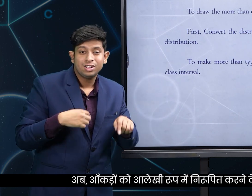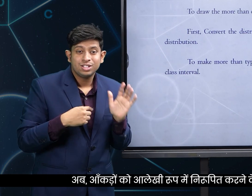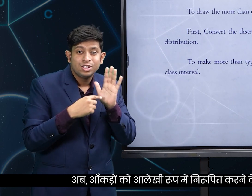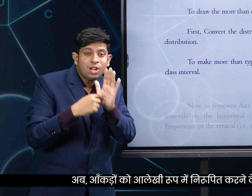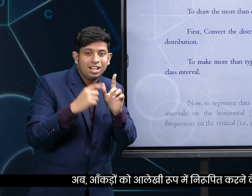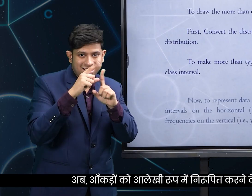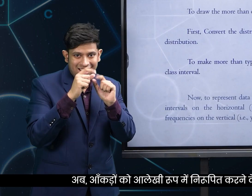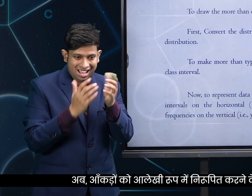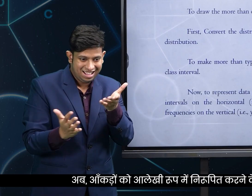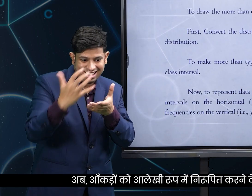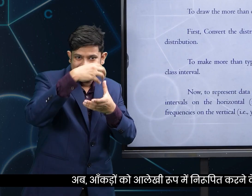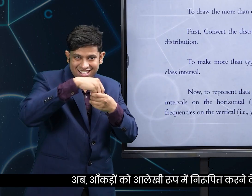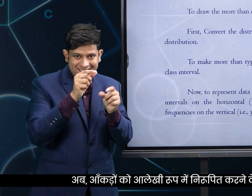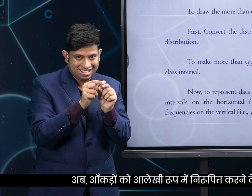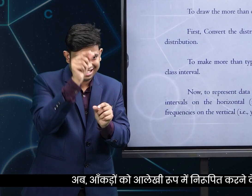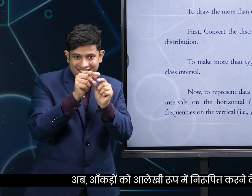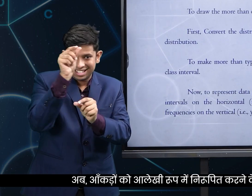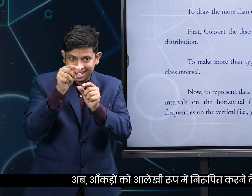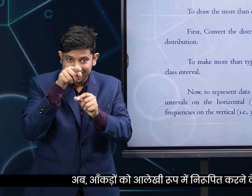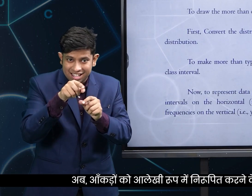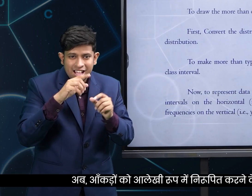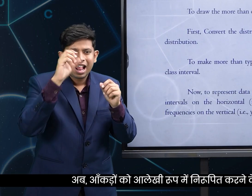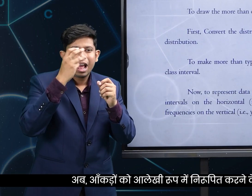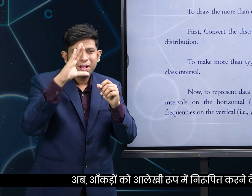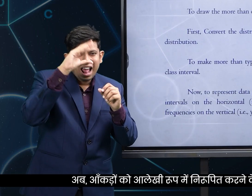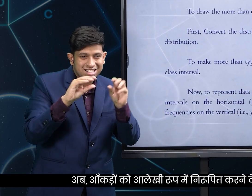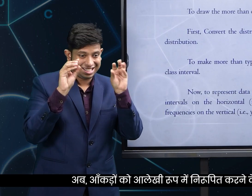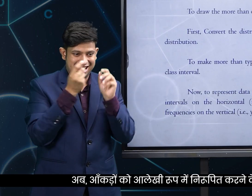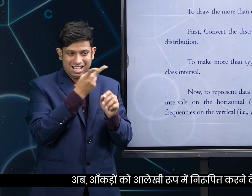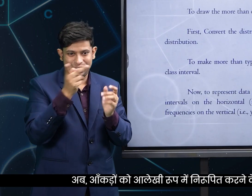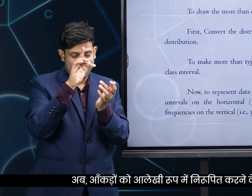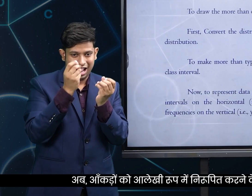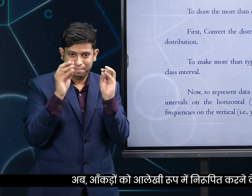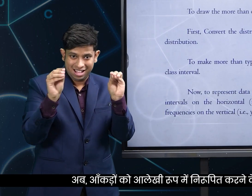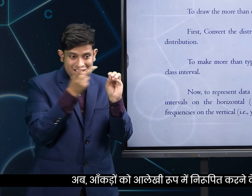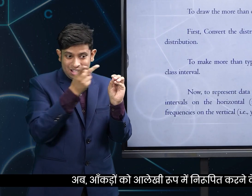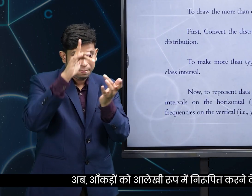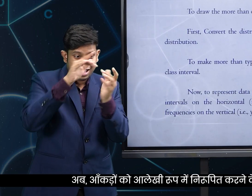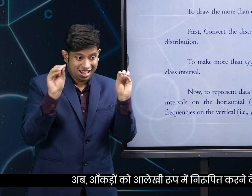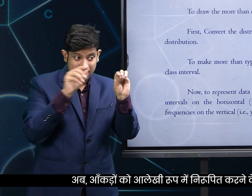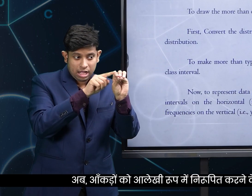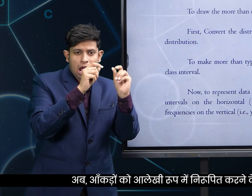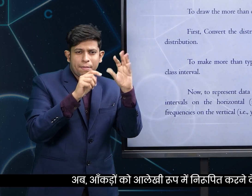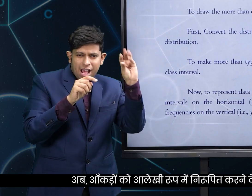अब आंकड़ों को अले के रूप में निरूपित करने के लिए वर्ग अंतरालों की निचली सीमाओं